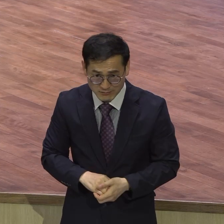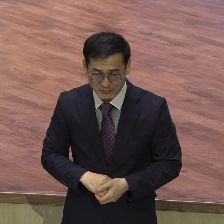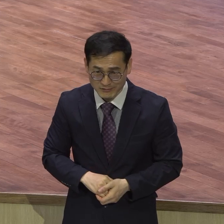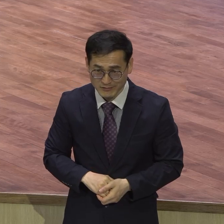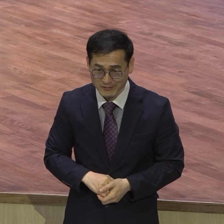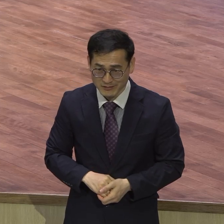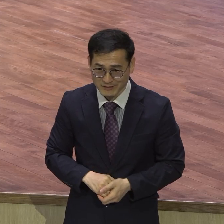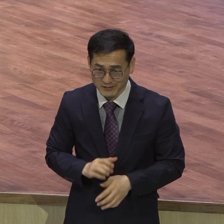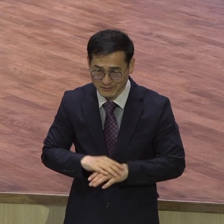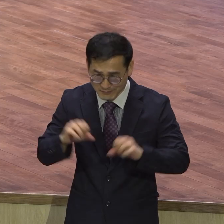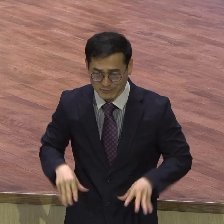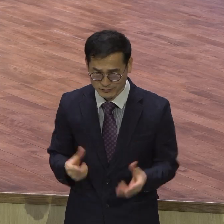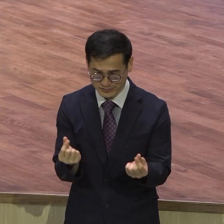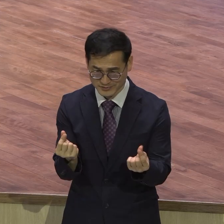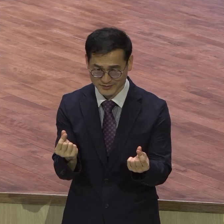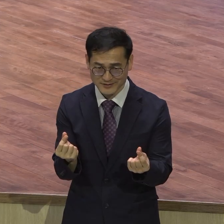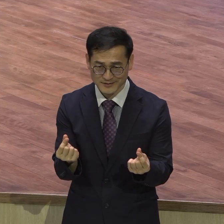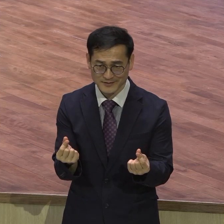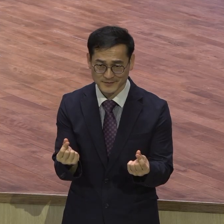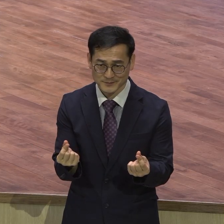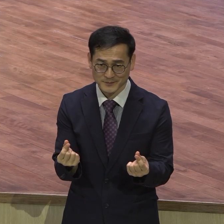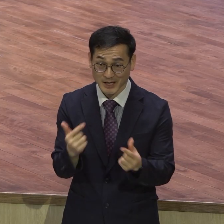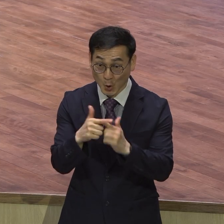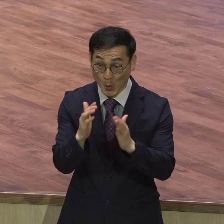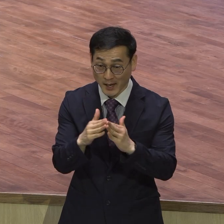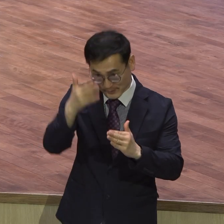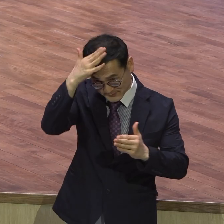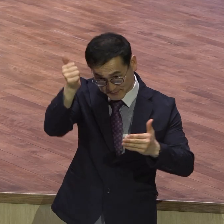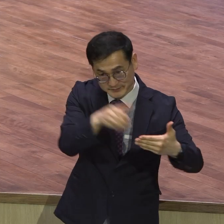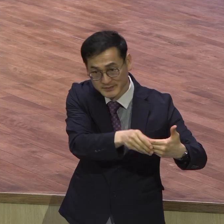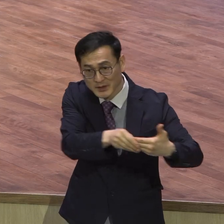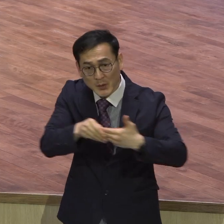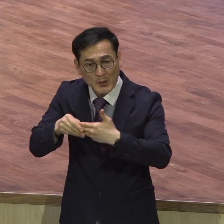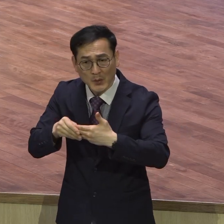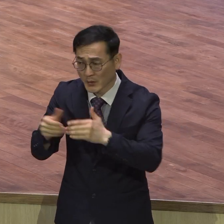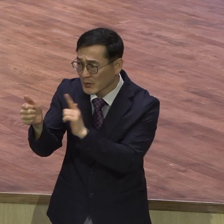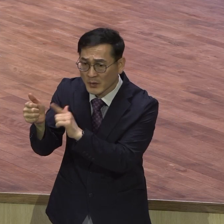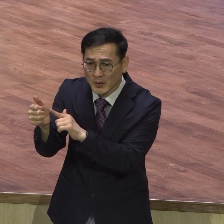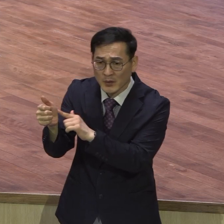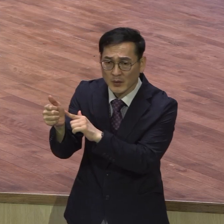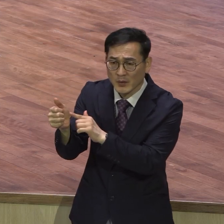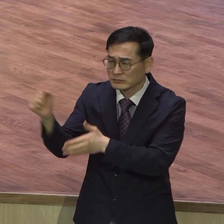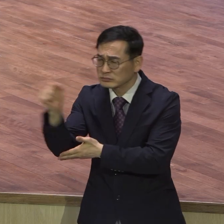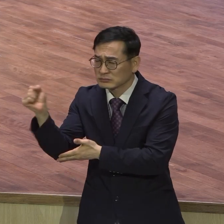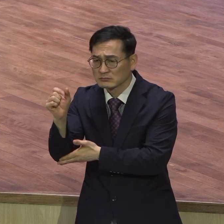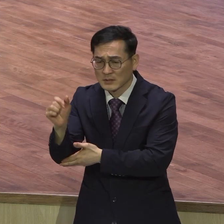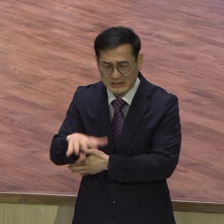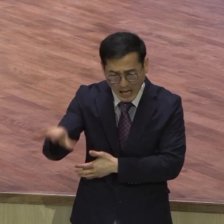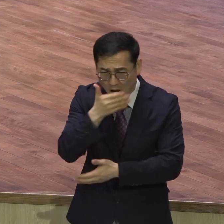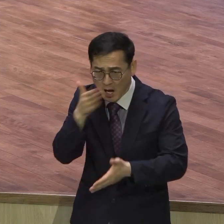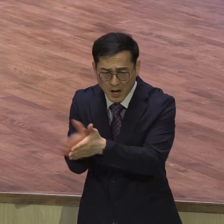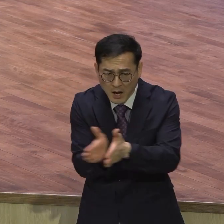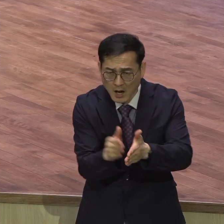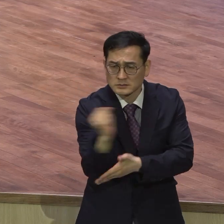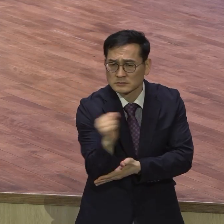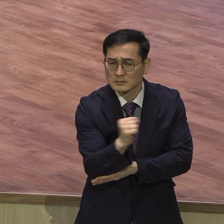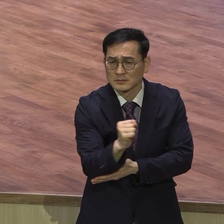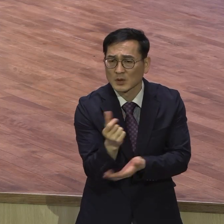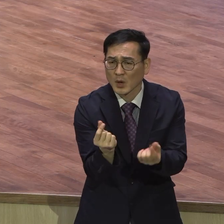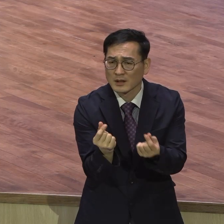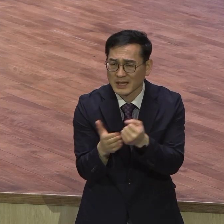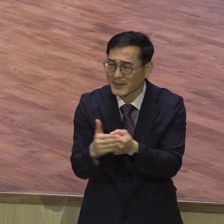교회에 가장 중요한 교회를 지도하고 있는 단임 목사를 시키기 위해서 기도를 우선적으로 하시기